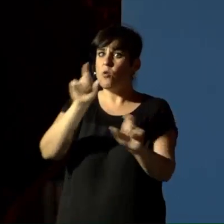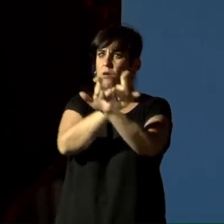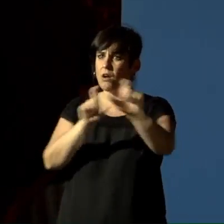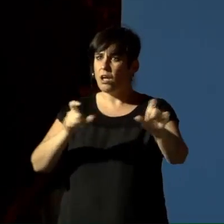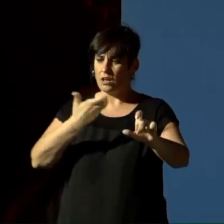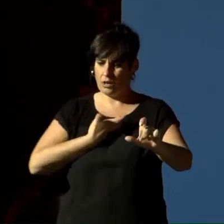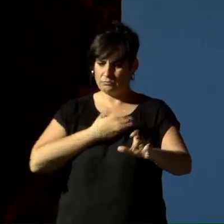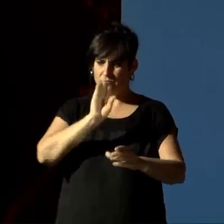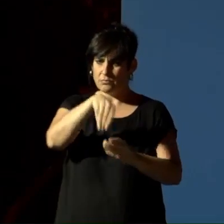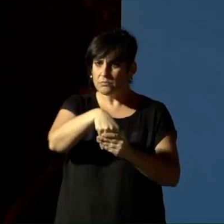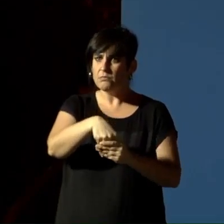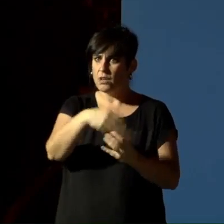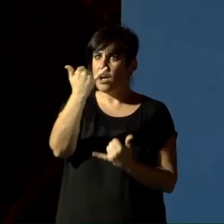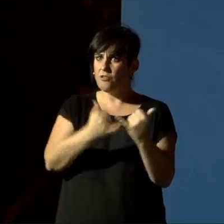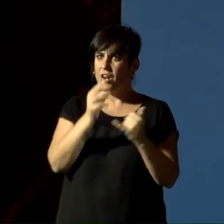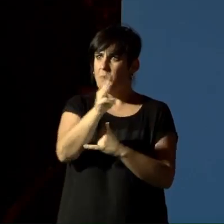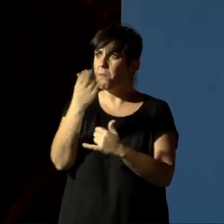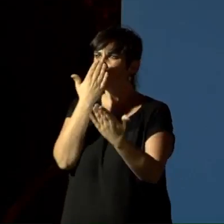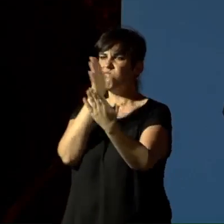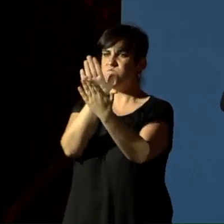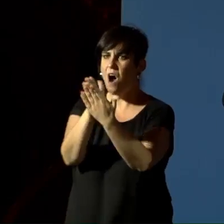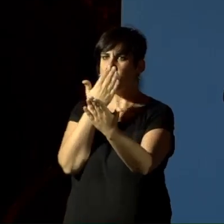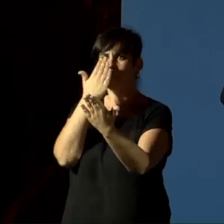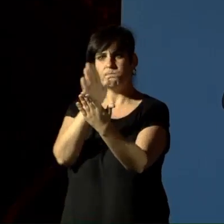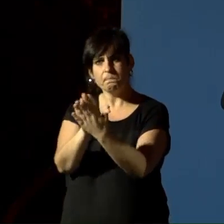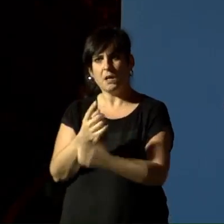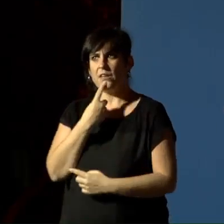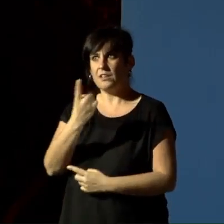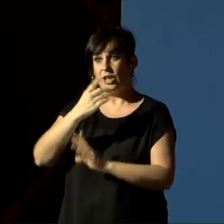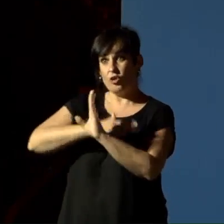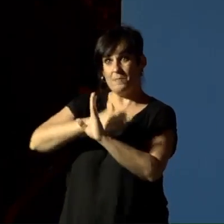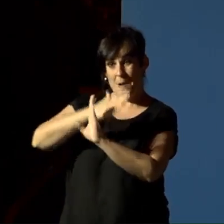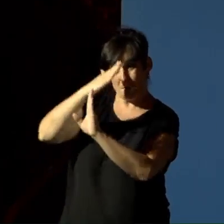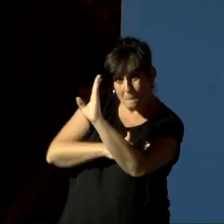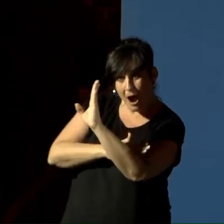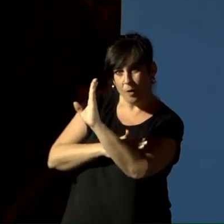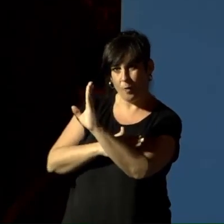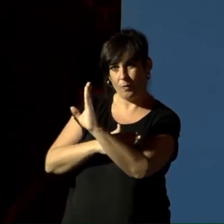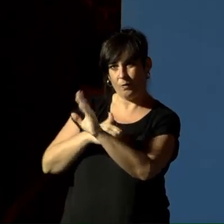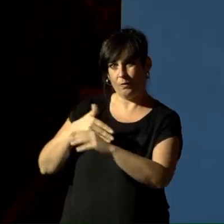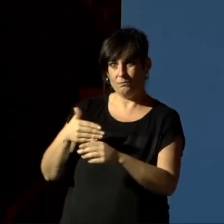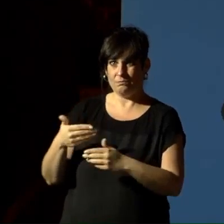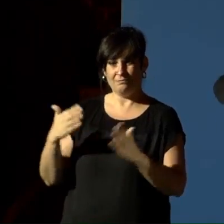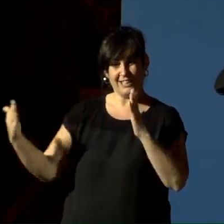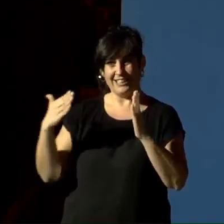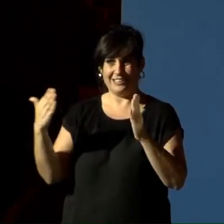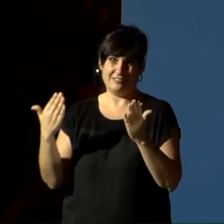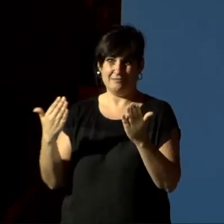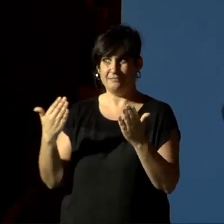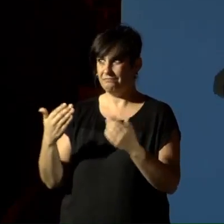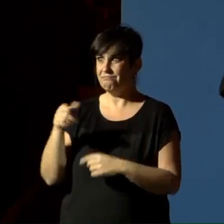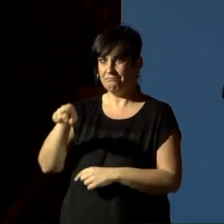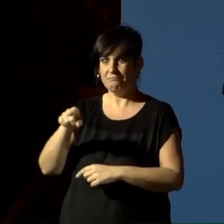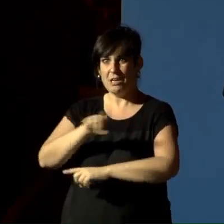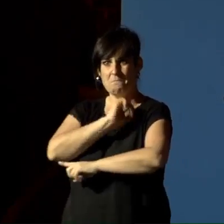concellos, a xente que lle está a decir a PP na cara, no nivel máis pequeno, o que eles son, esa xente, son